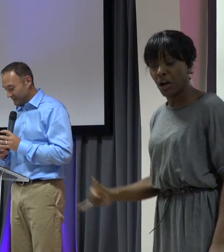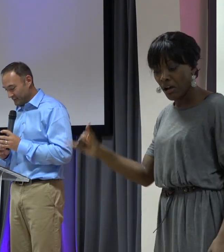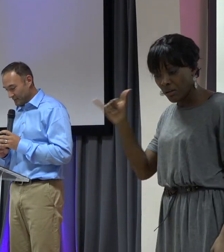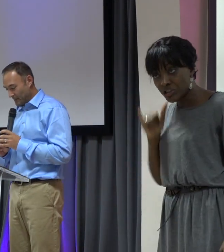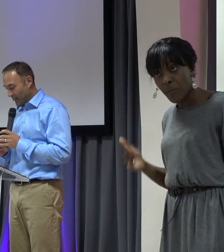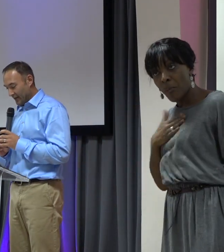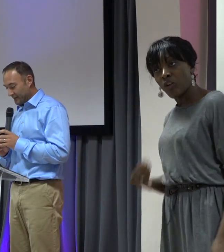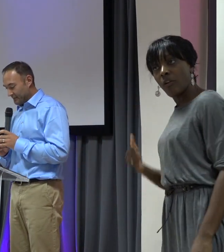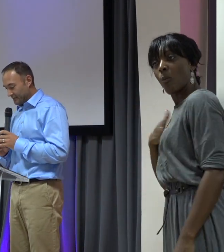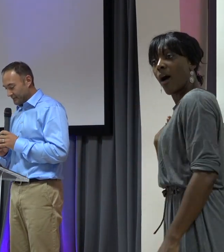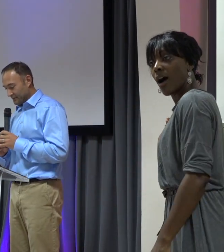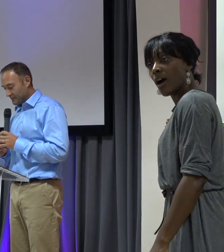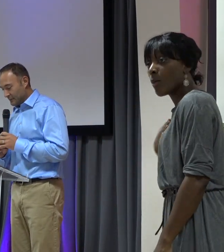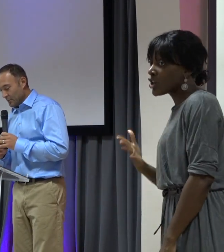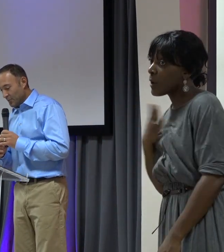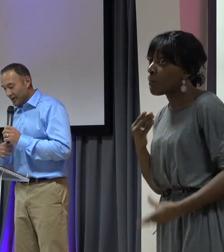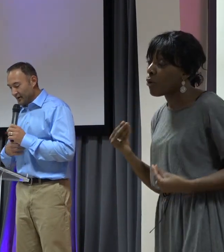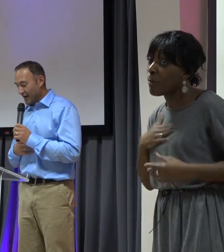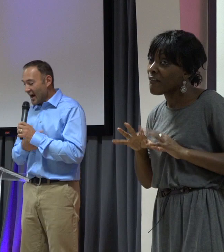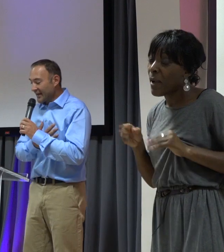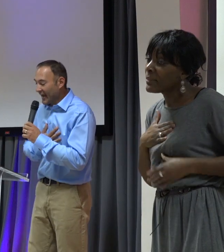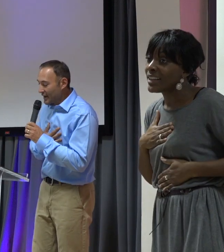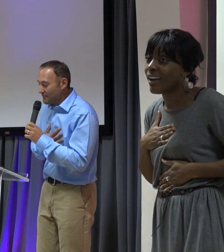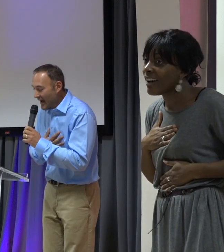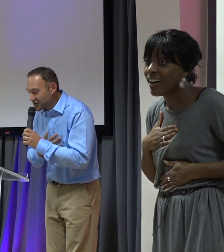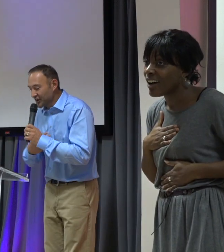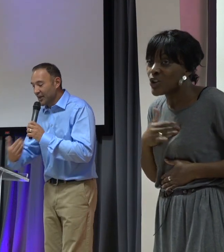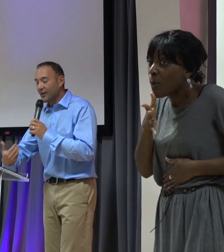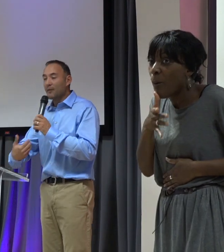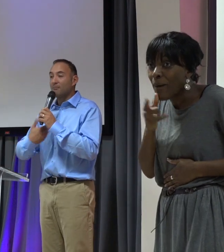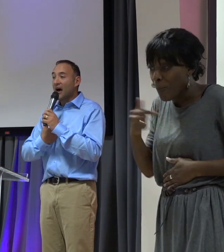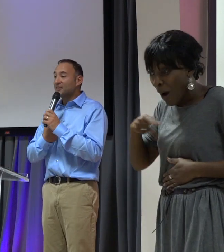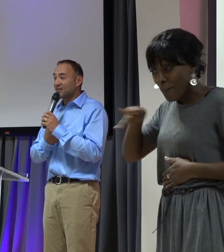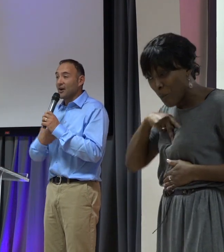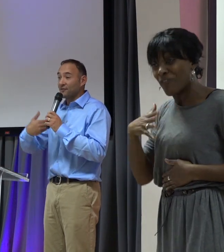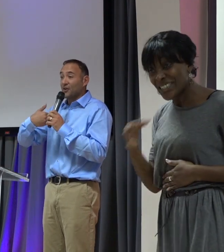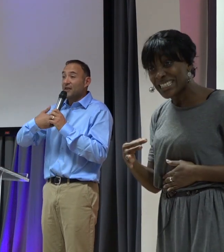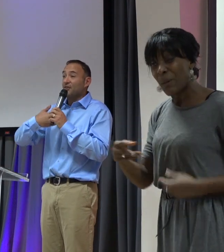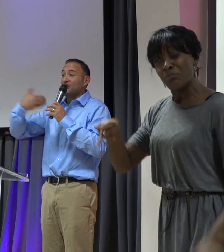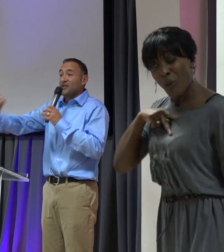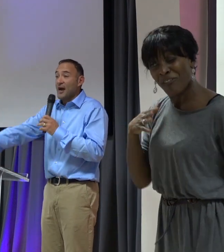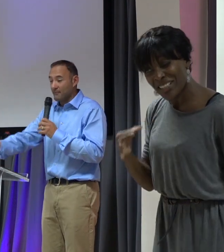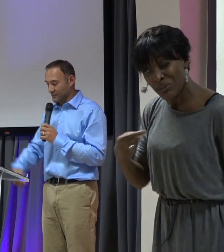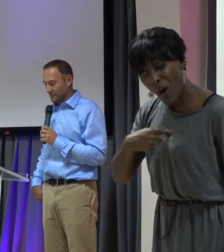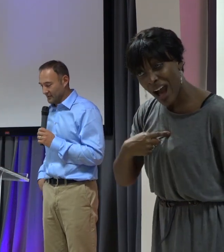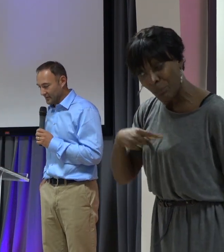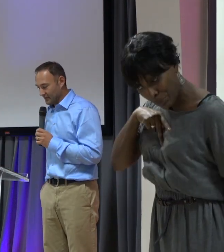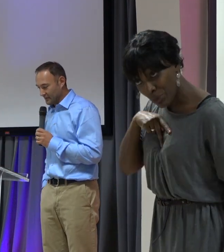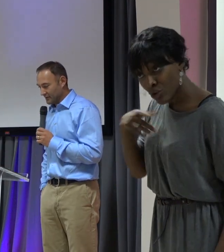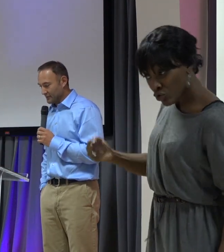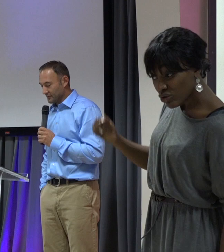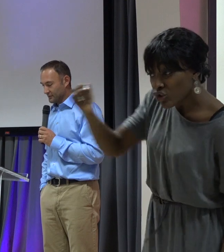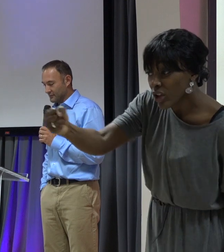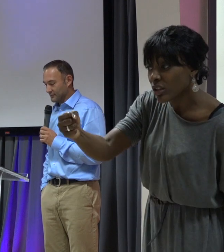lot, Honnêtement, j'aime beaucoup ma famille but chrétienne, I can't imagine giving up my son for even mais just je ne peux them, même pas